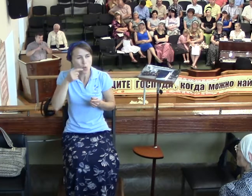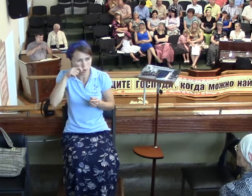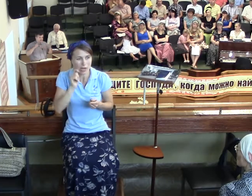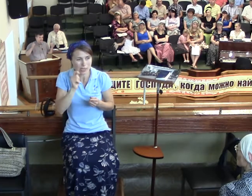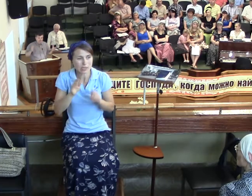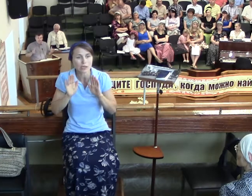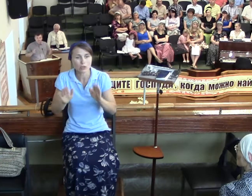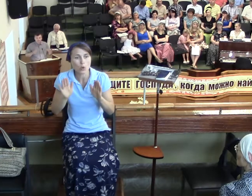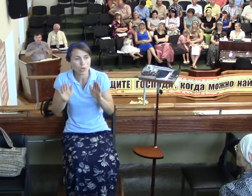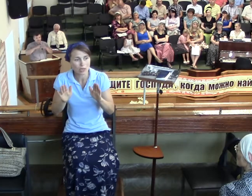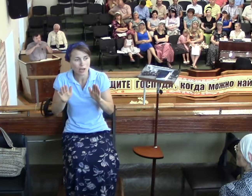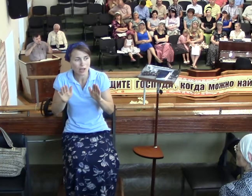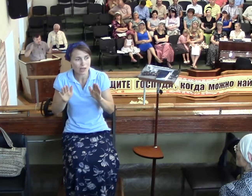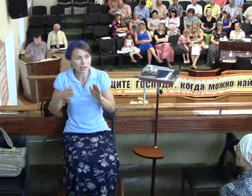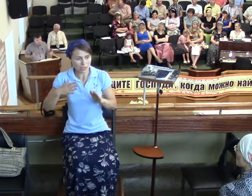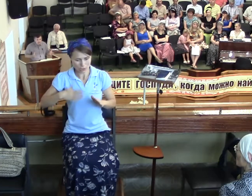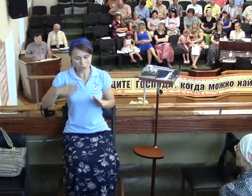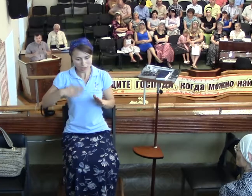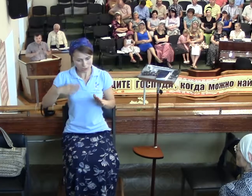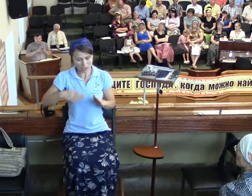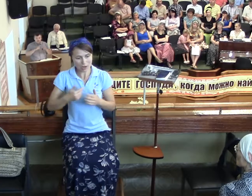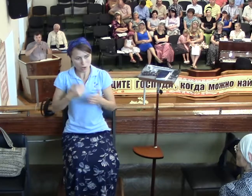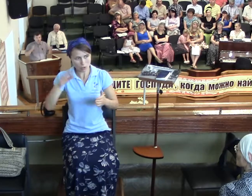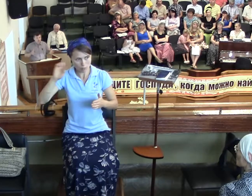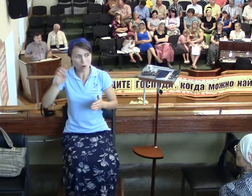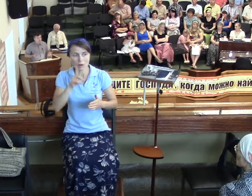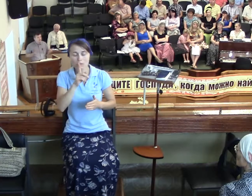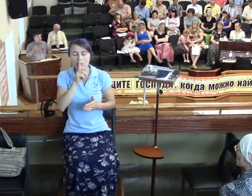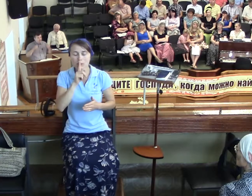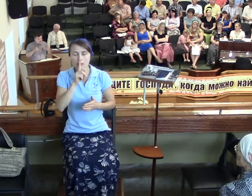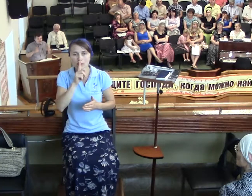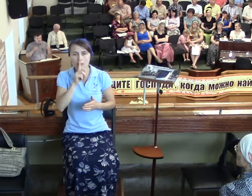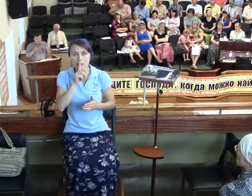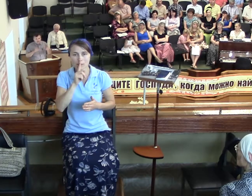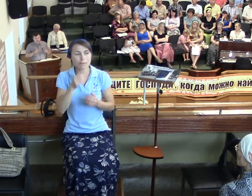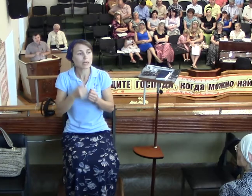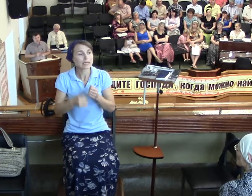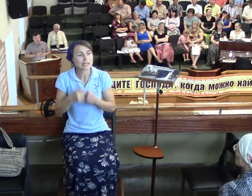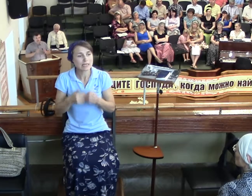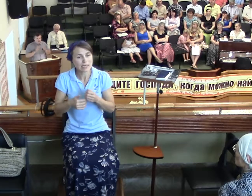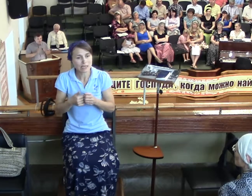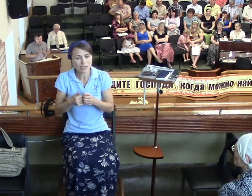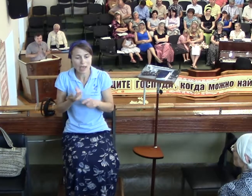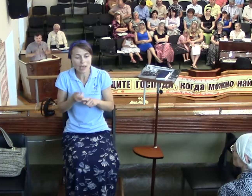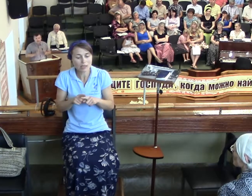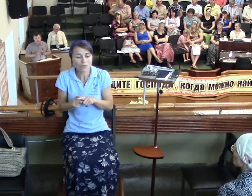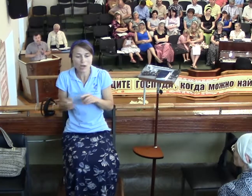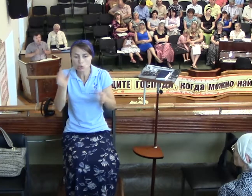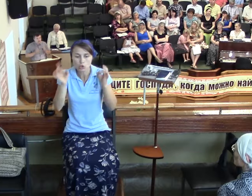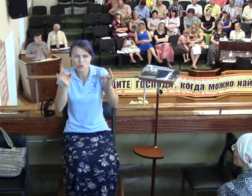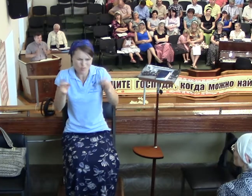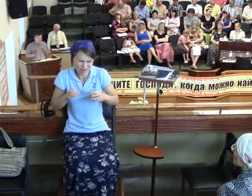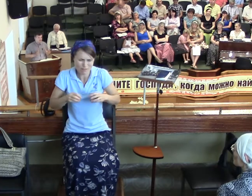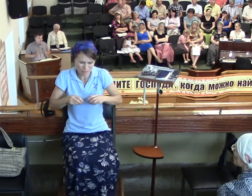вот среди всей этой суеты, среди всего того шума, душа Давида находила это молчание, это